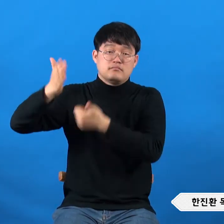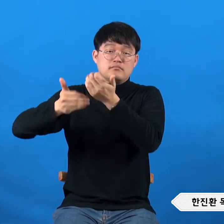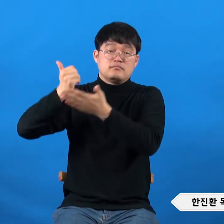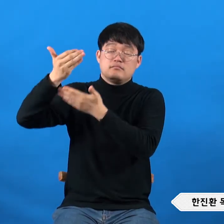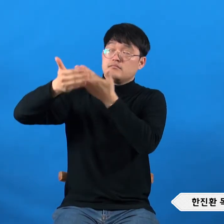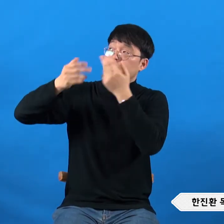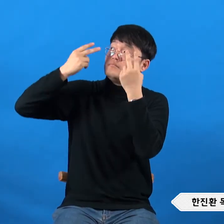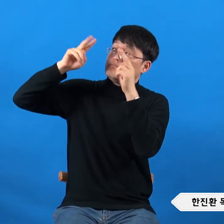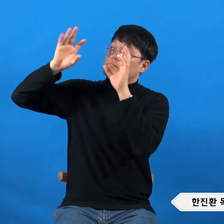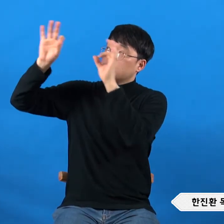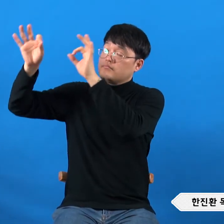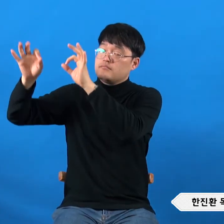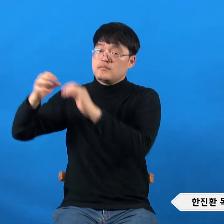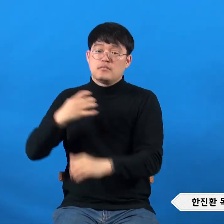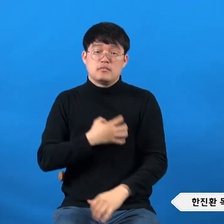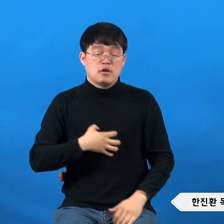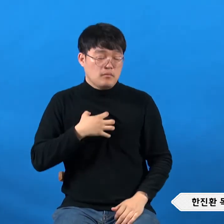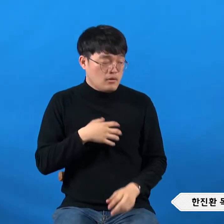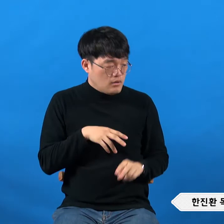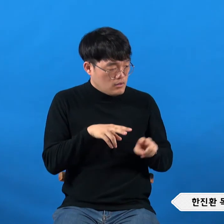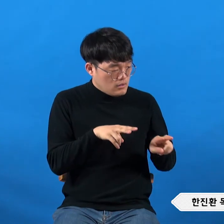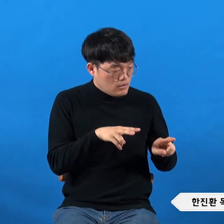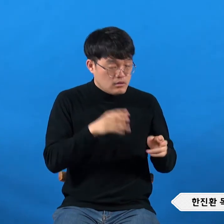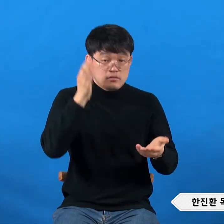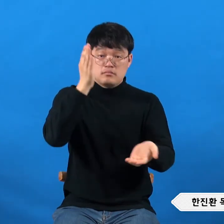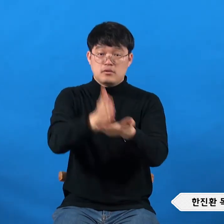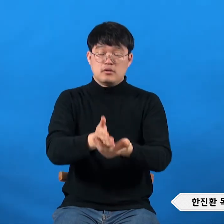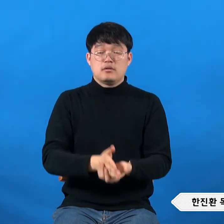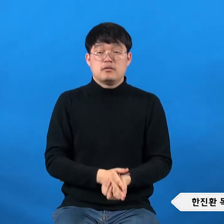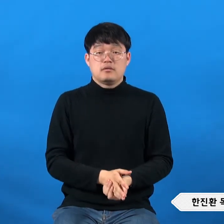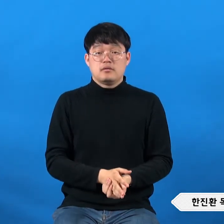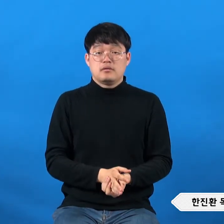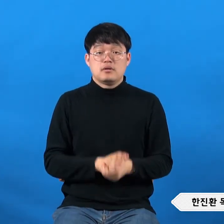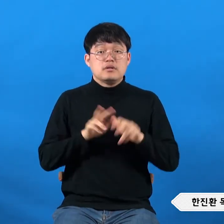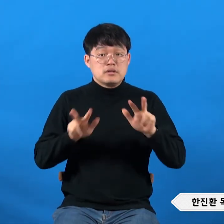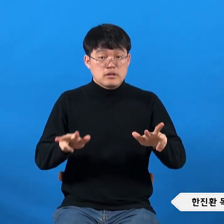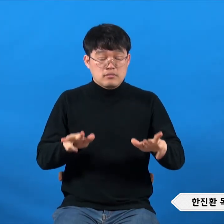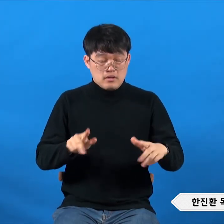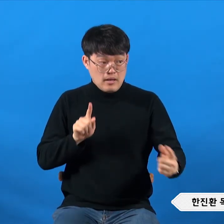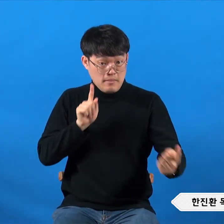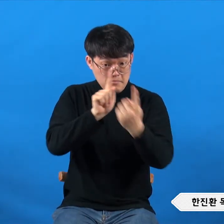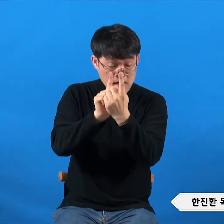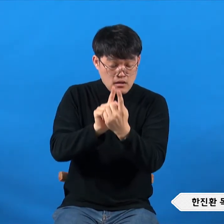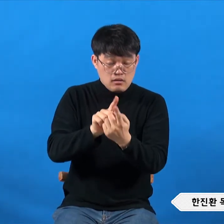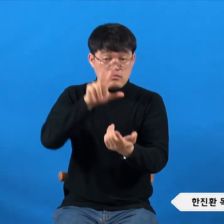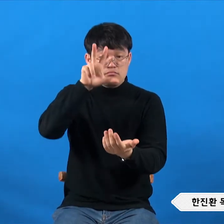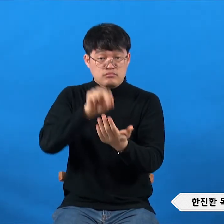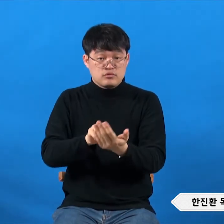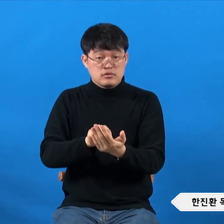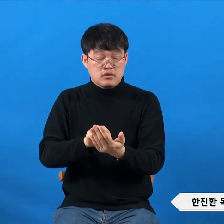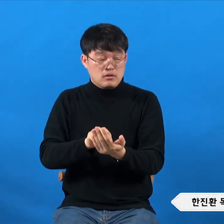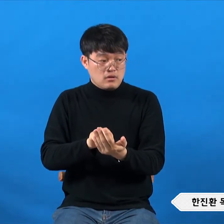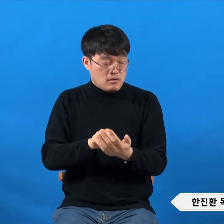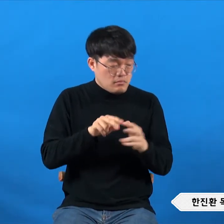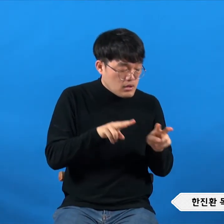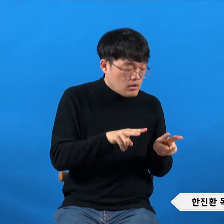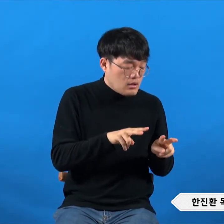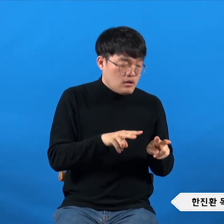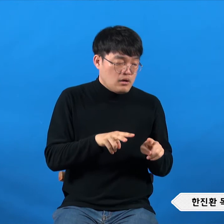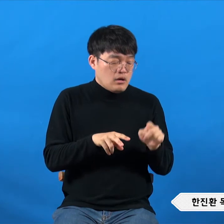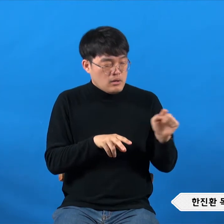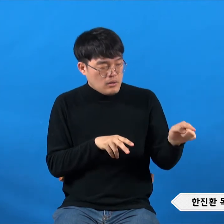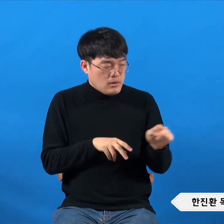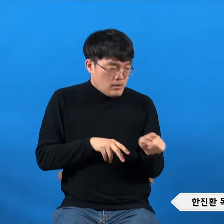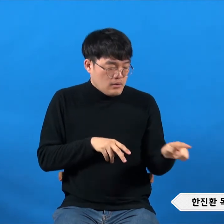하나님을 바라보십시오. 염려를 바라보지 마세요. 지금 닥치고 있는 문제 이런 거 염려를